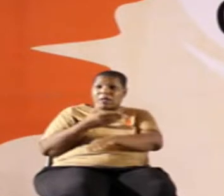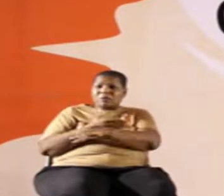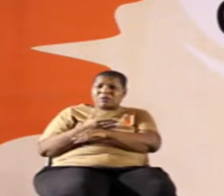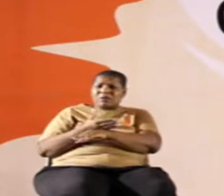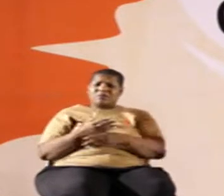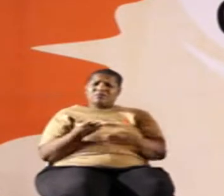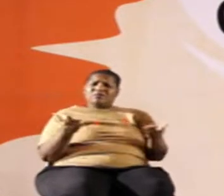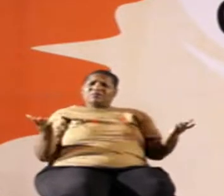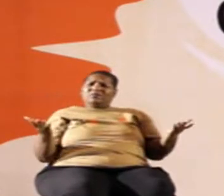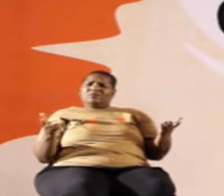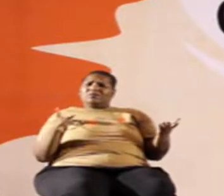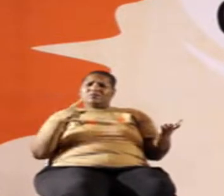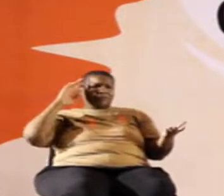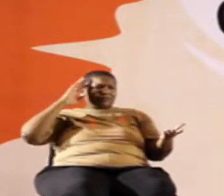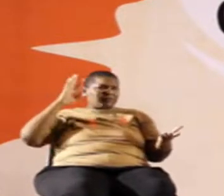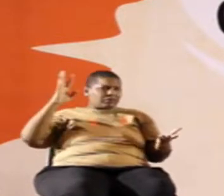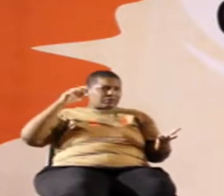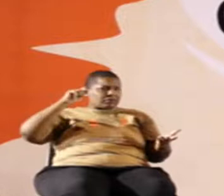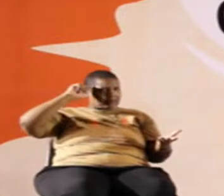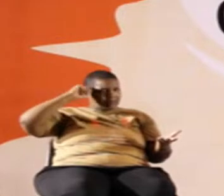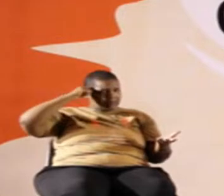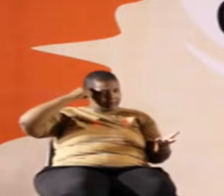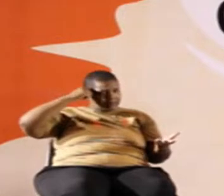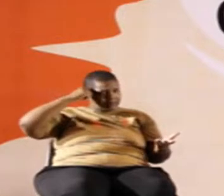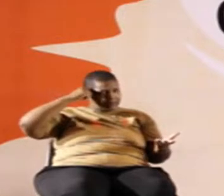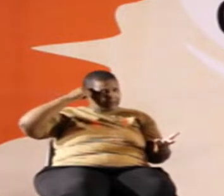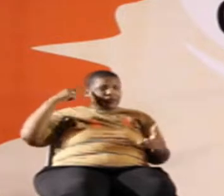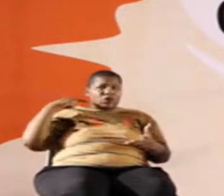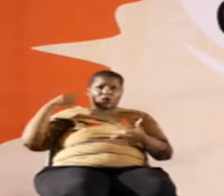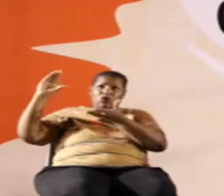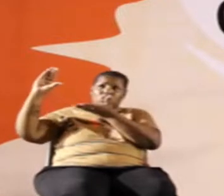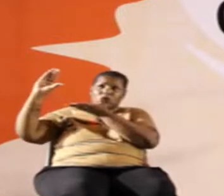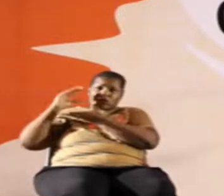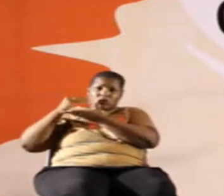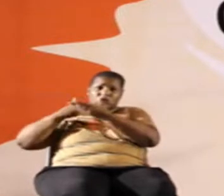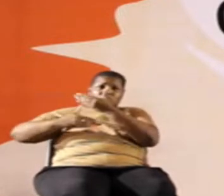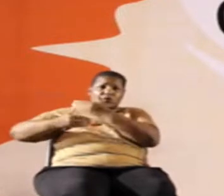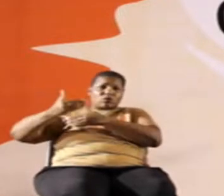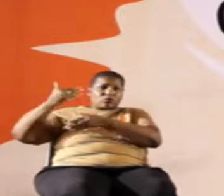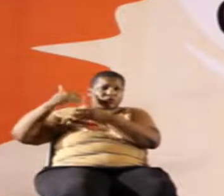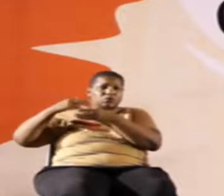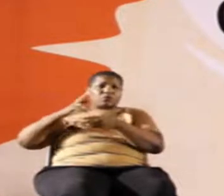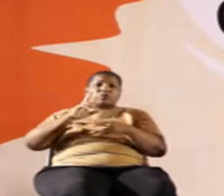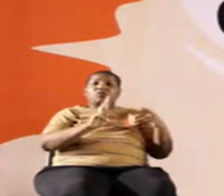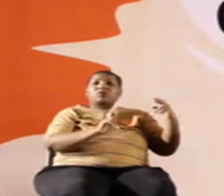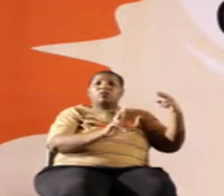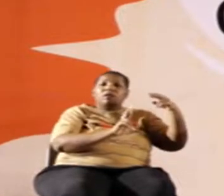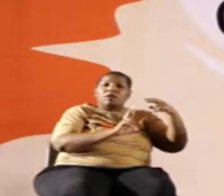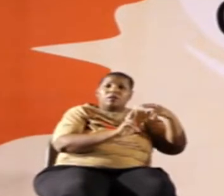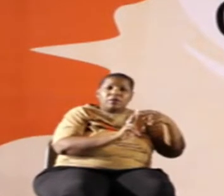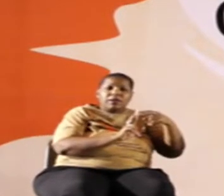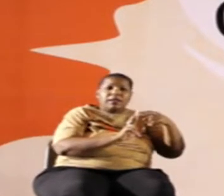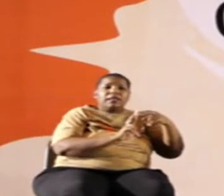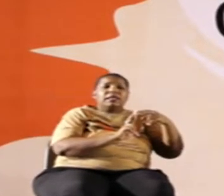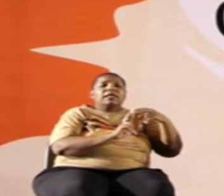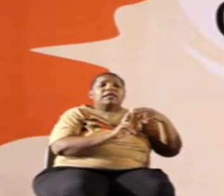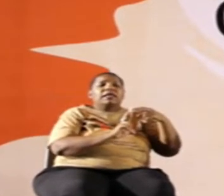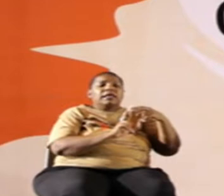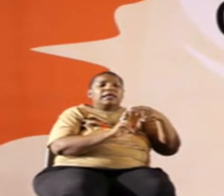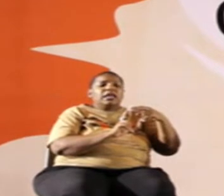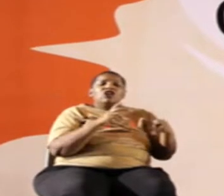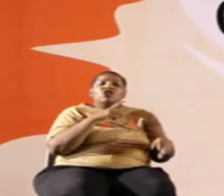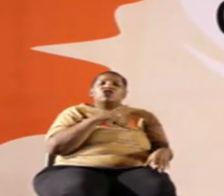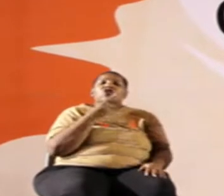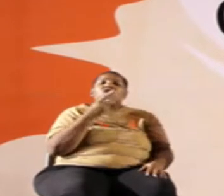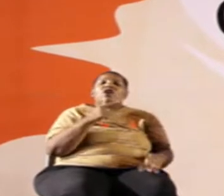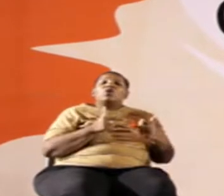gente, imagina mulheres negras que são herdeiras das Yalodeis, aquelas representantes políticas, que